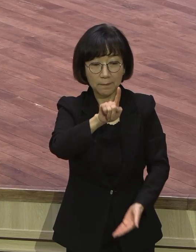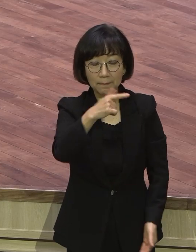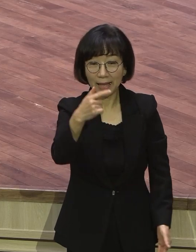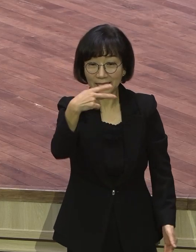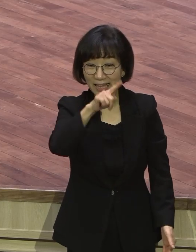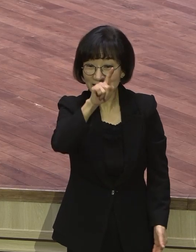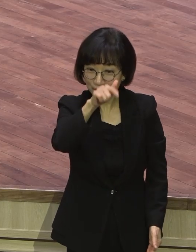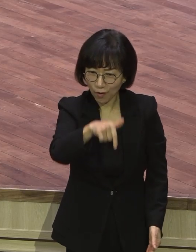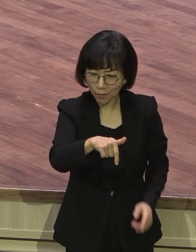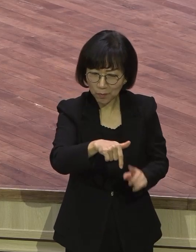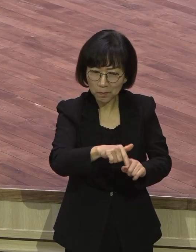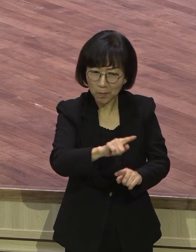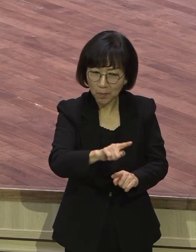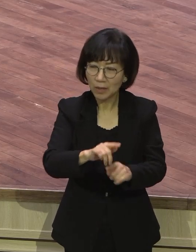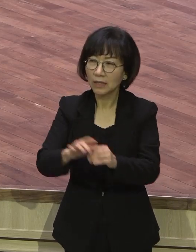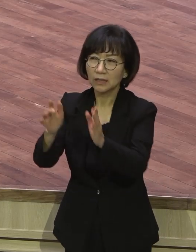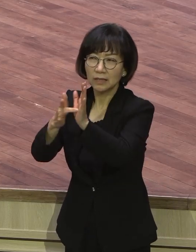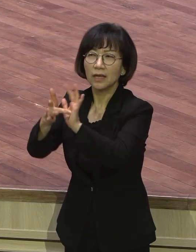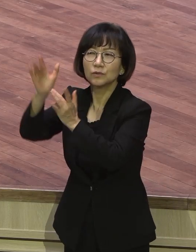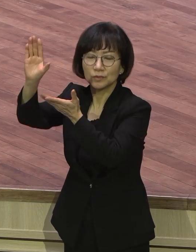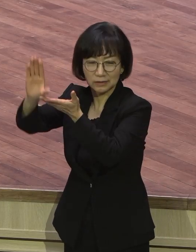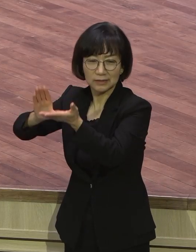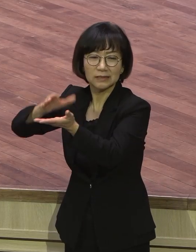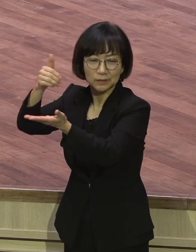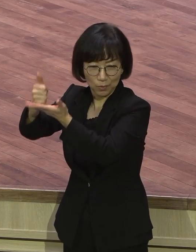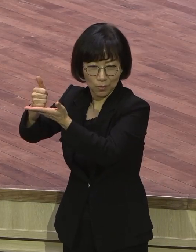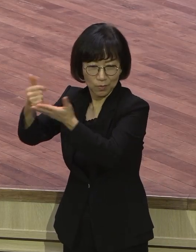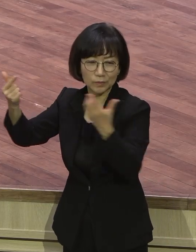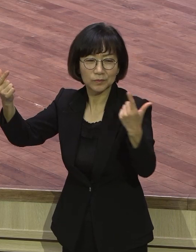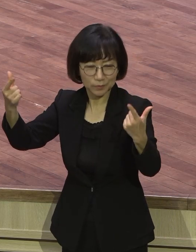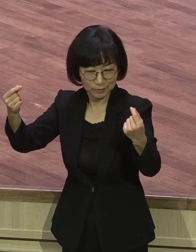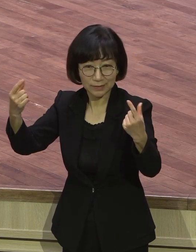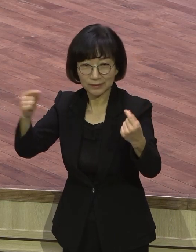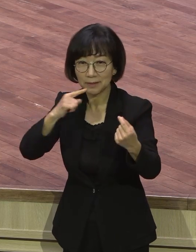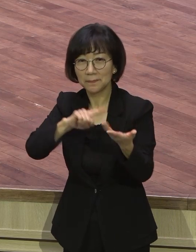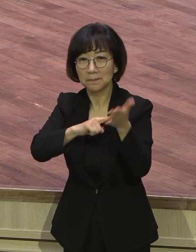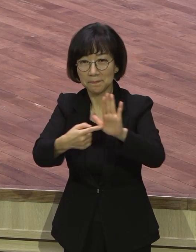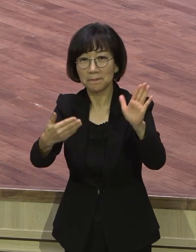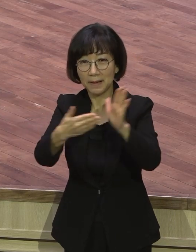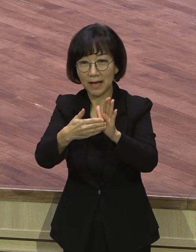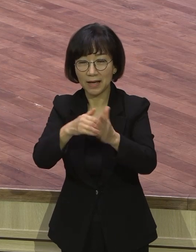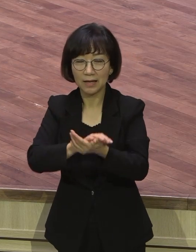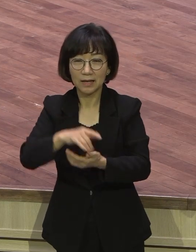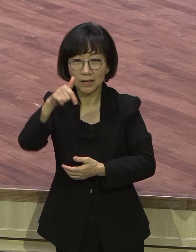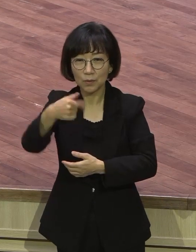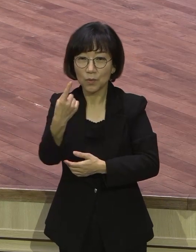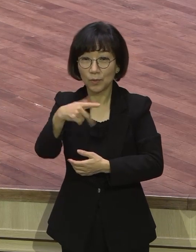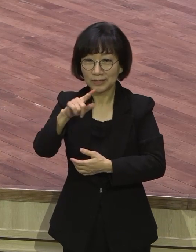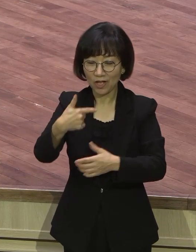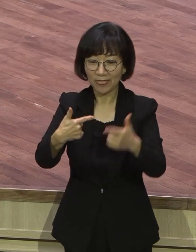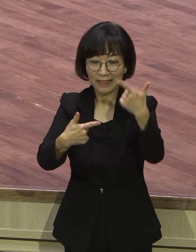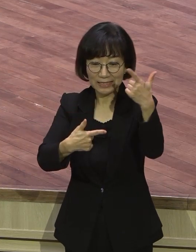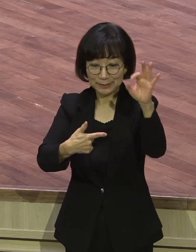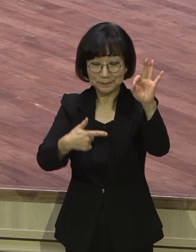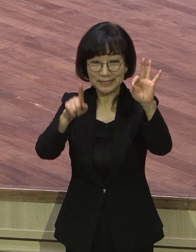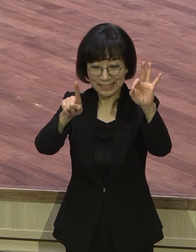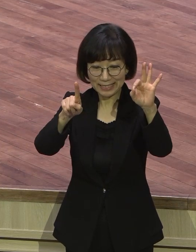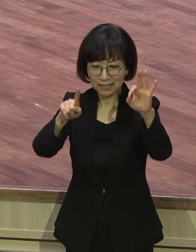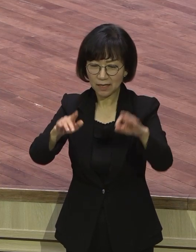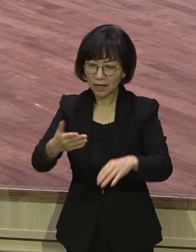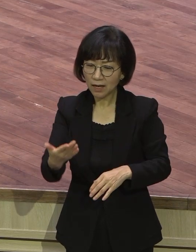그리스도를 예표한다라고 해석을 했어요 곤전서 10장 1절로 사지를 보면 형제들아 나는